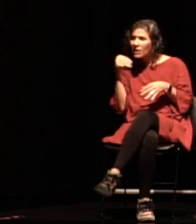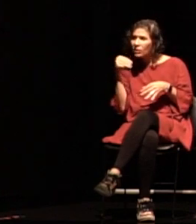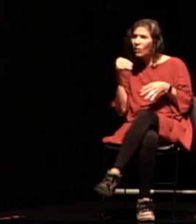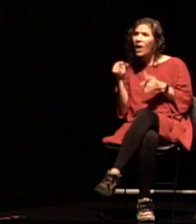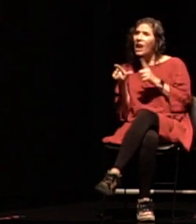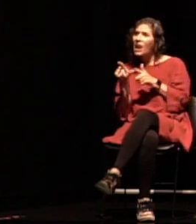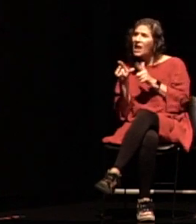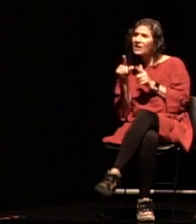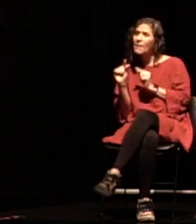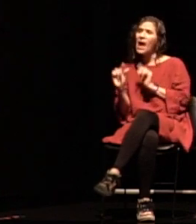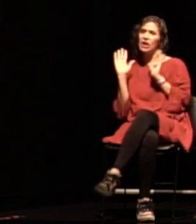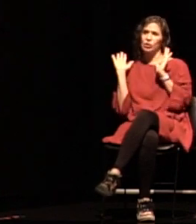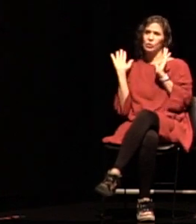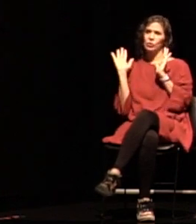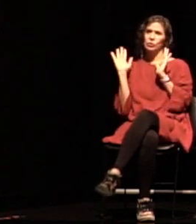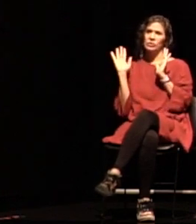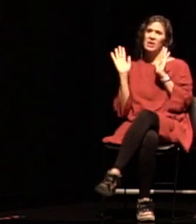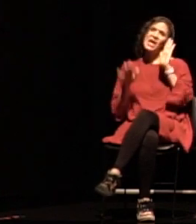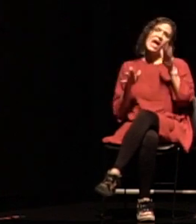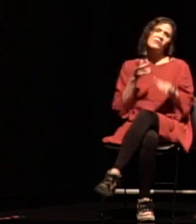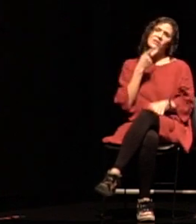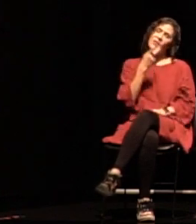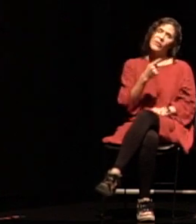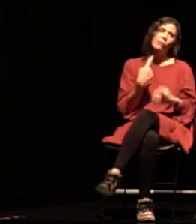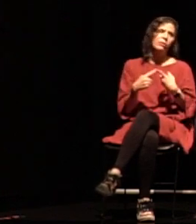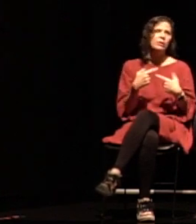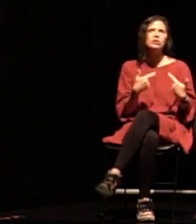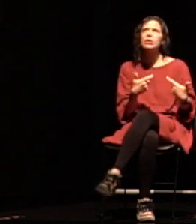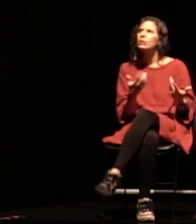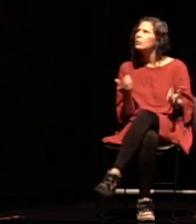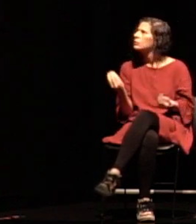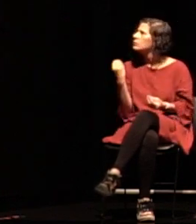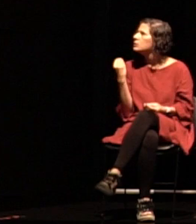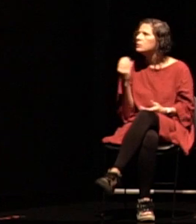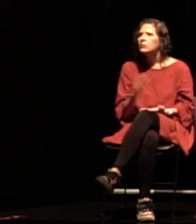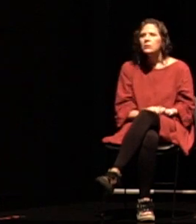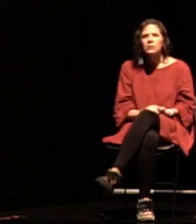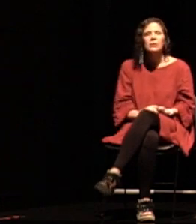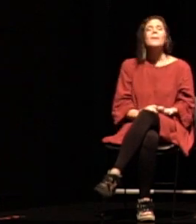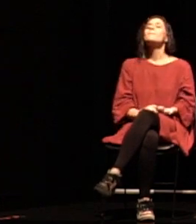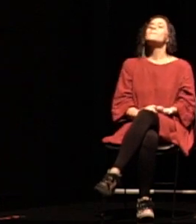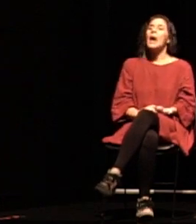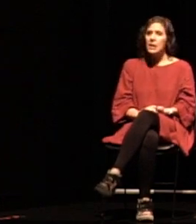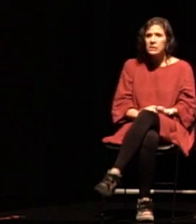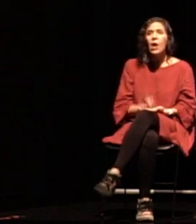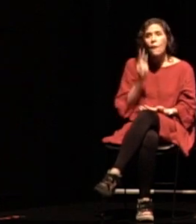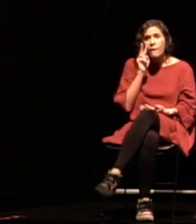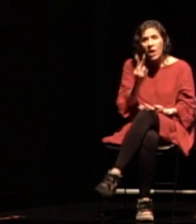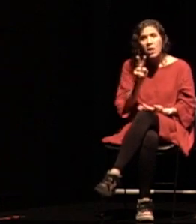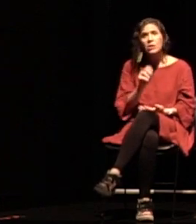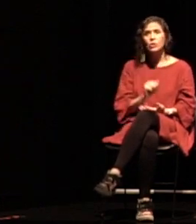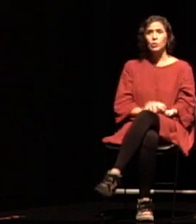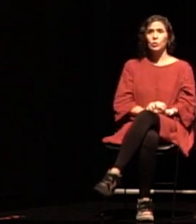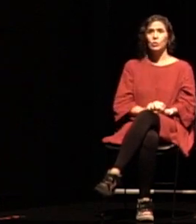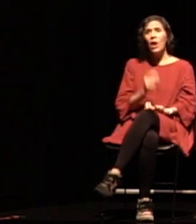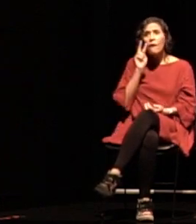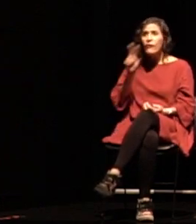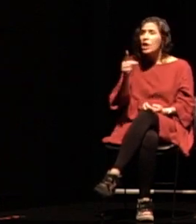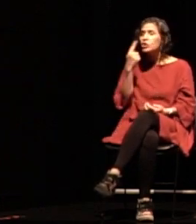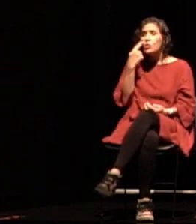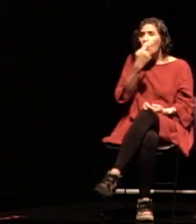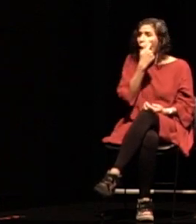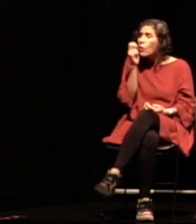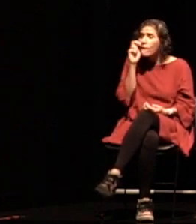letrinha. Tá, às vezes eu não falo, porque é uma chata demais, eu ganho a medalha do ano. Mas acontece que eu vejo, o que eu posso fazer? Eu